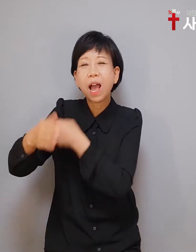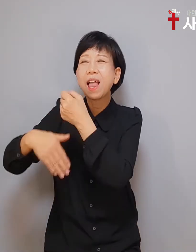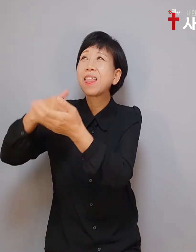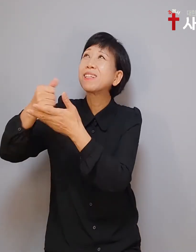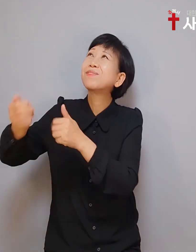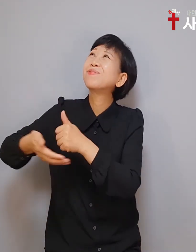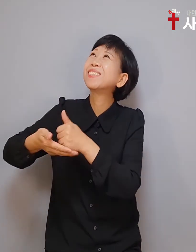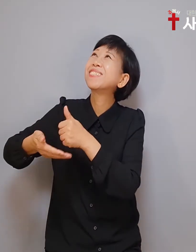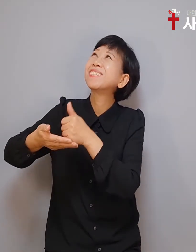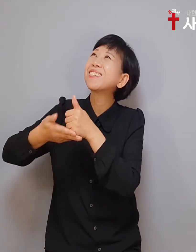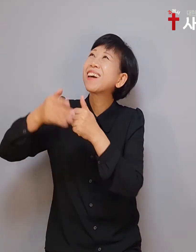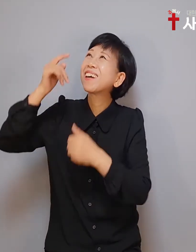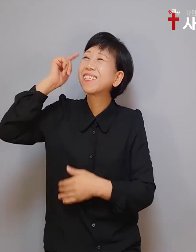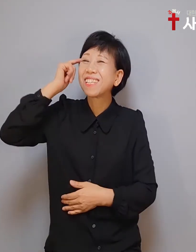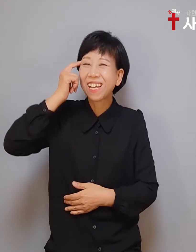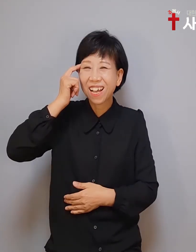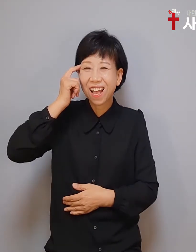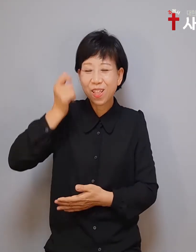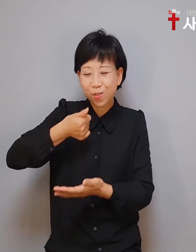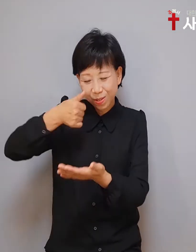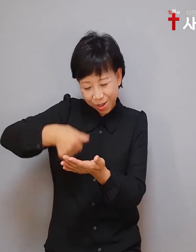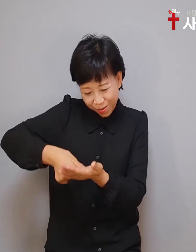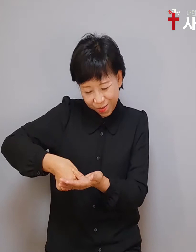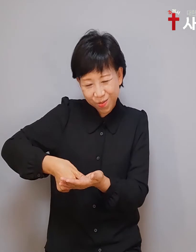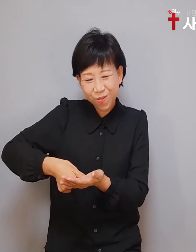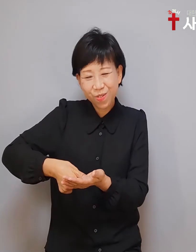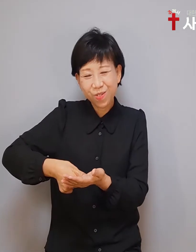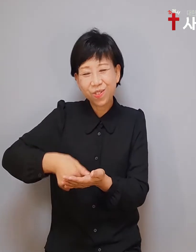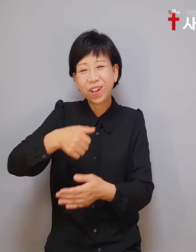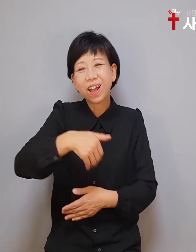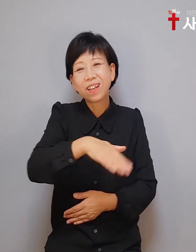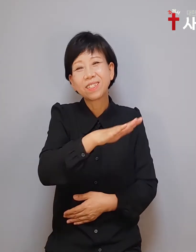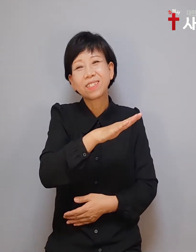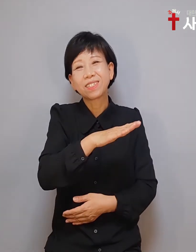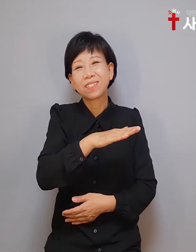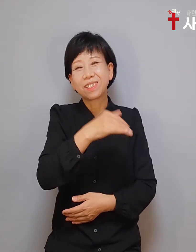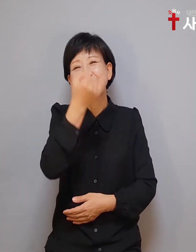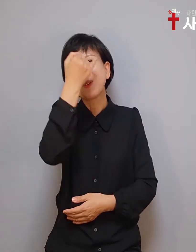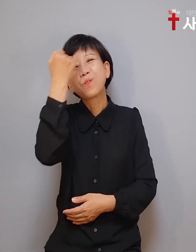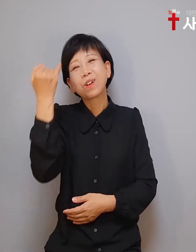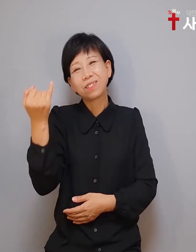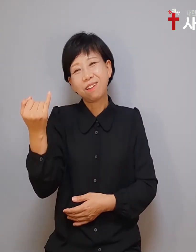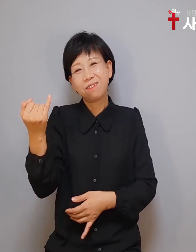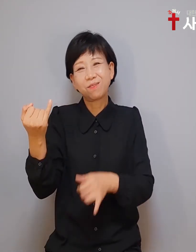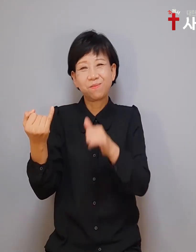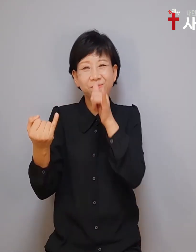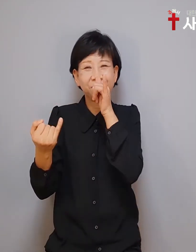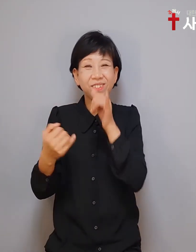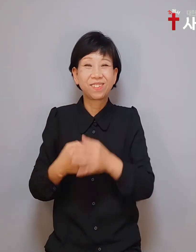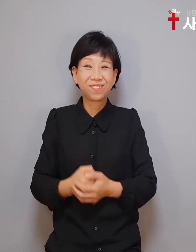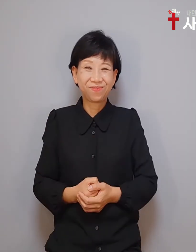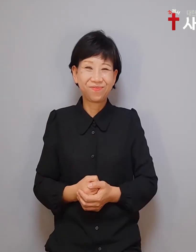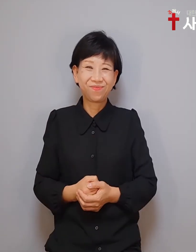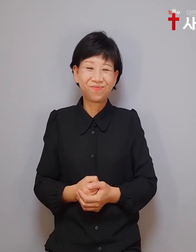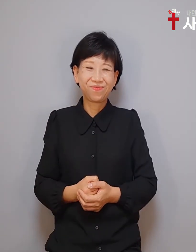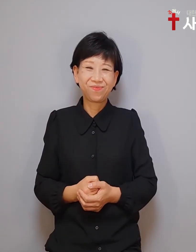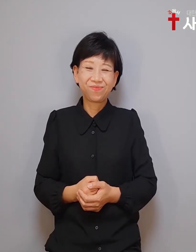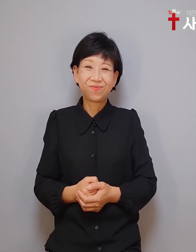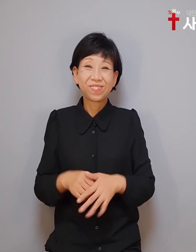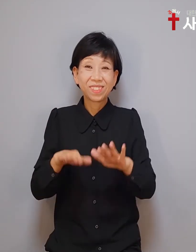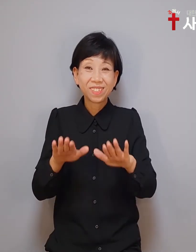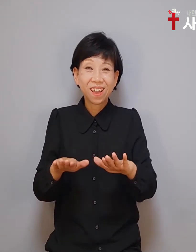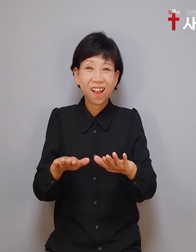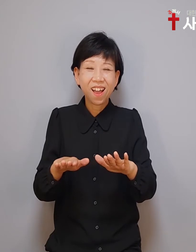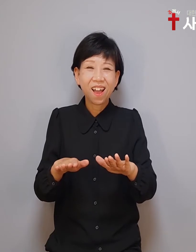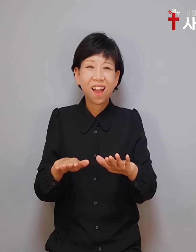생각하고 그 도장을 꼭 찍고 가시는 우리 권사님들이 있다는 얘기를 들었습니다. 여러분 이제 한 주 남았어요.